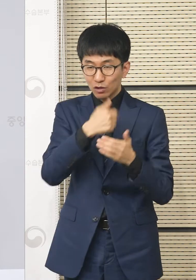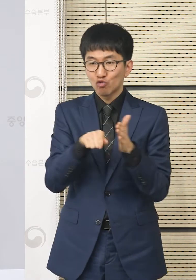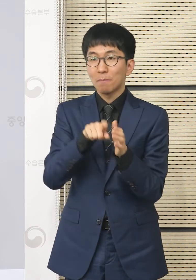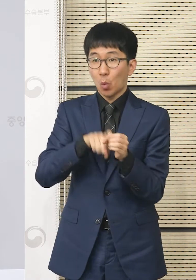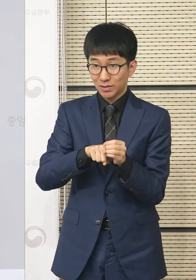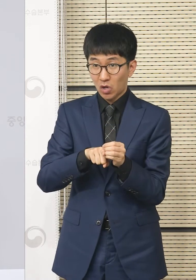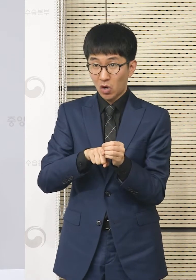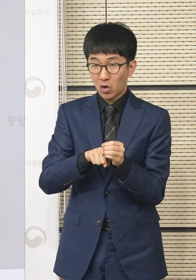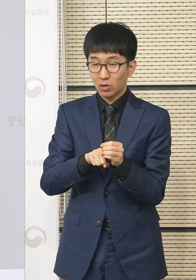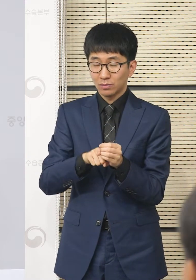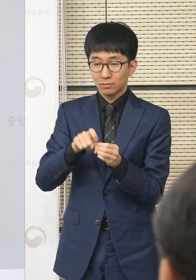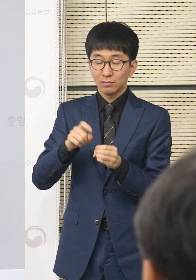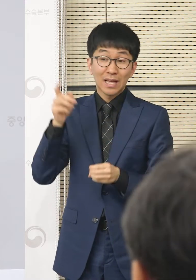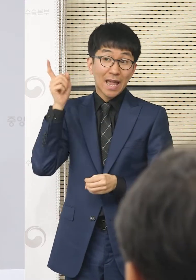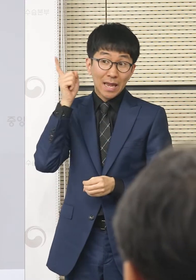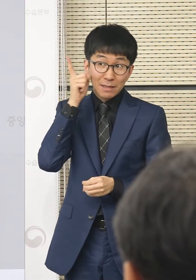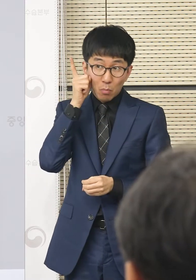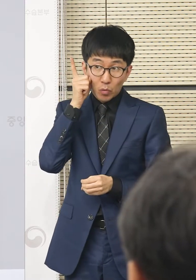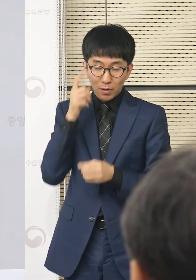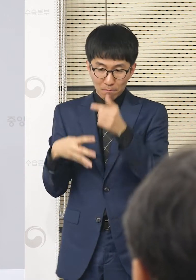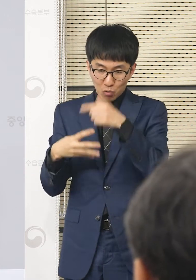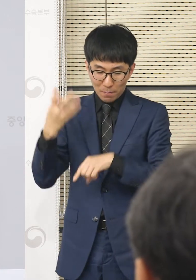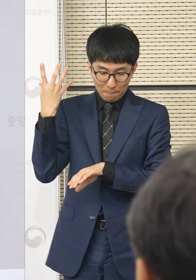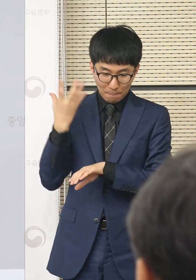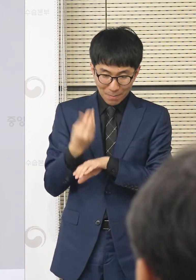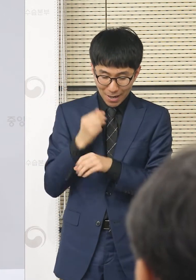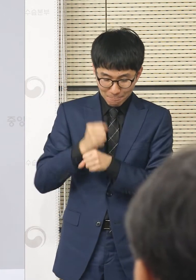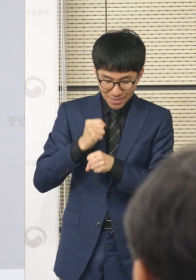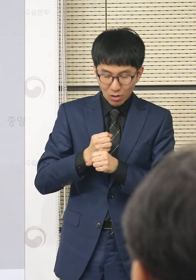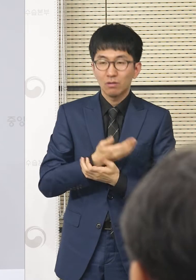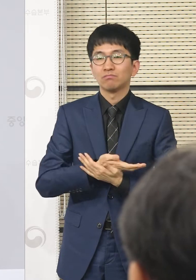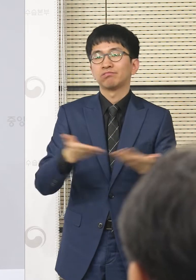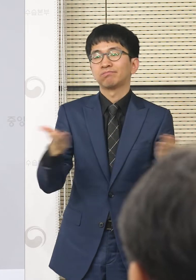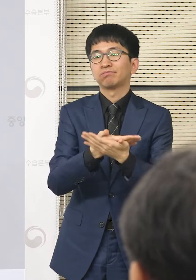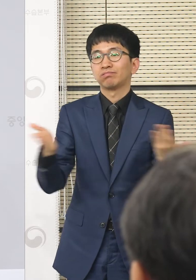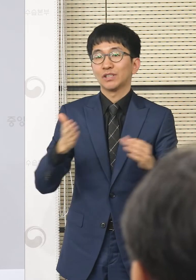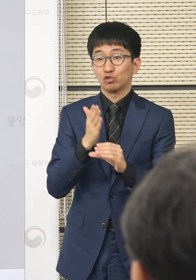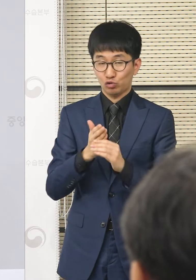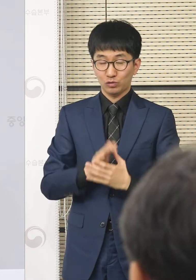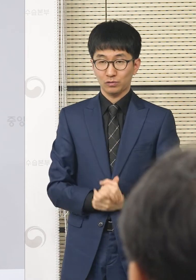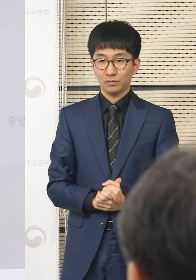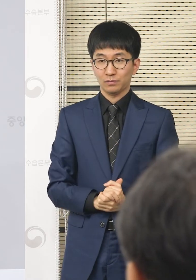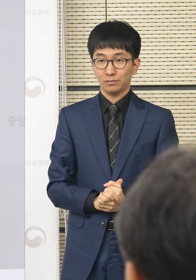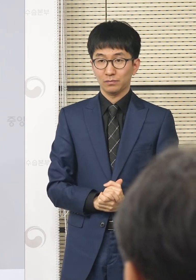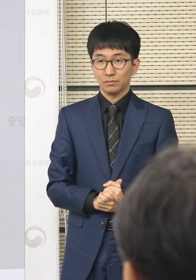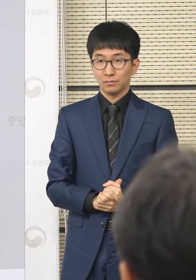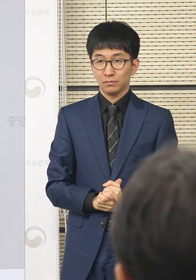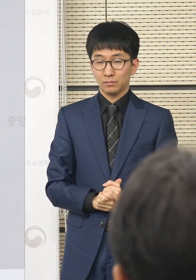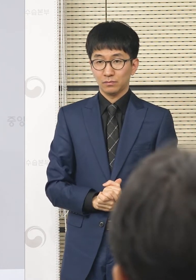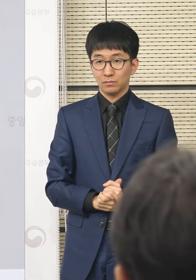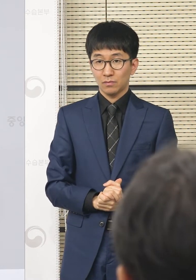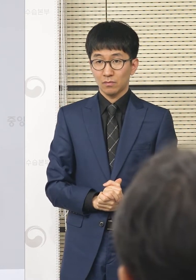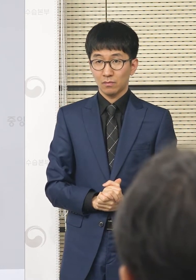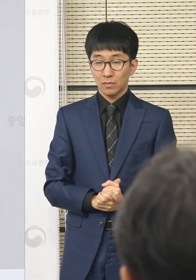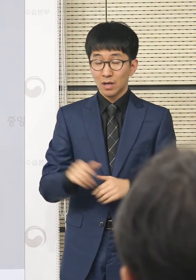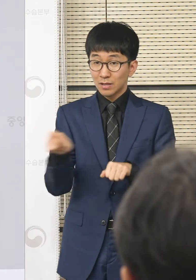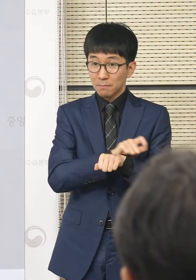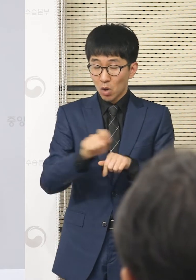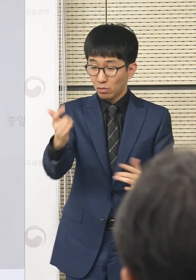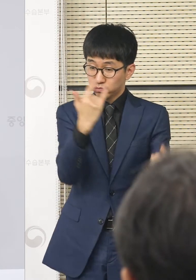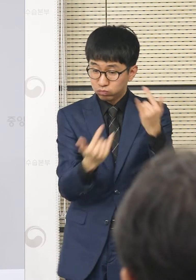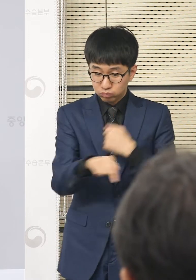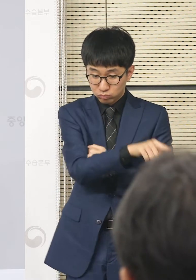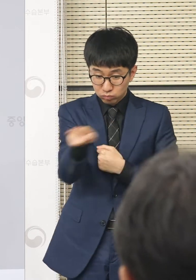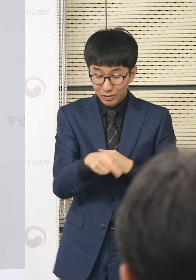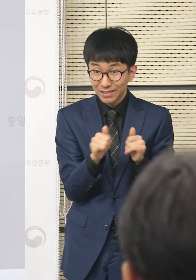있는 모바일 자가진단 어플리케이션을 개발하여 배포하고 있습니다. 특별 입국 절차를 거친 내